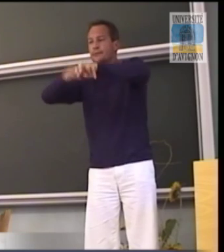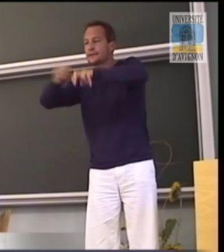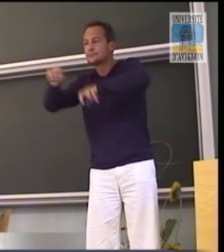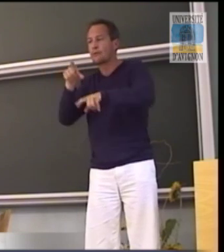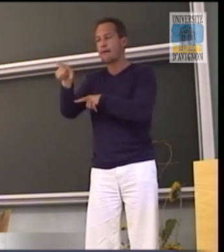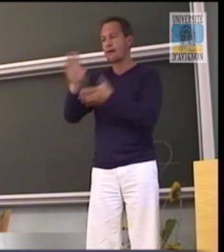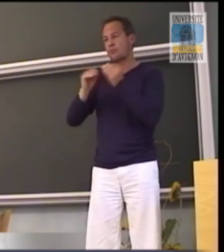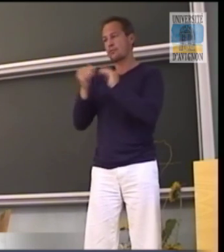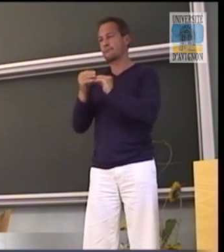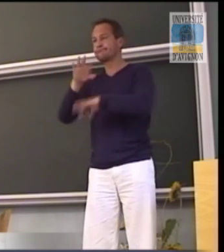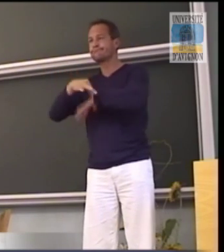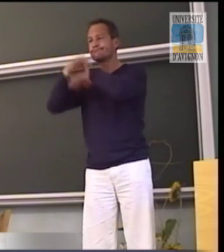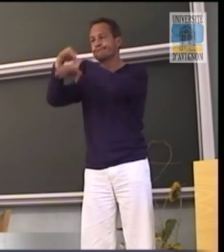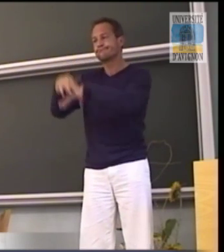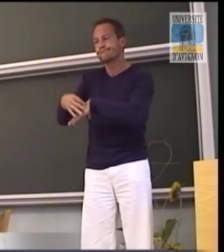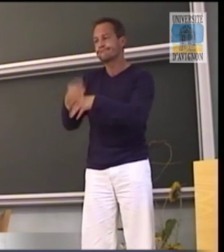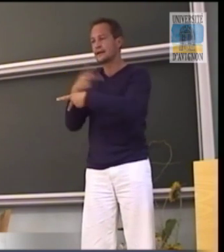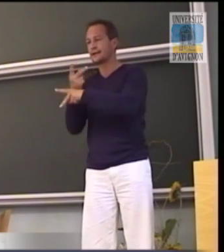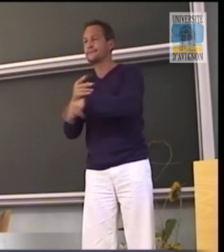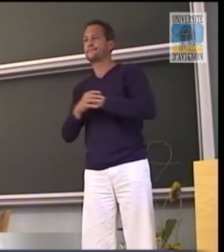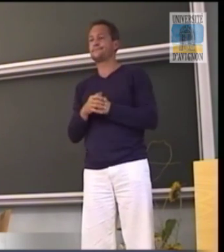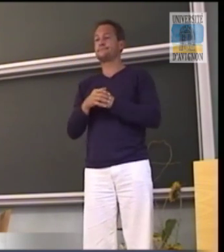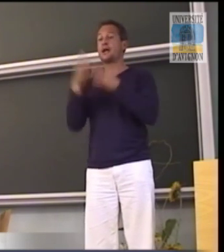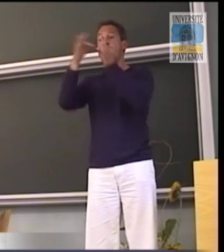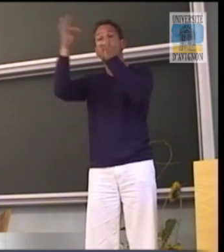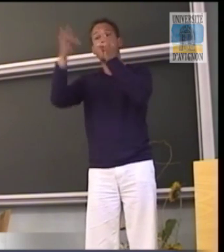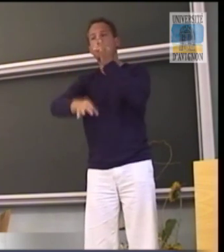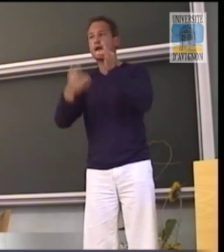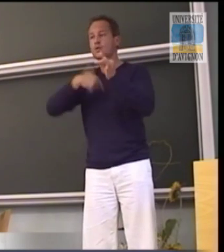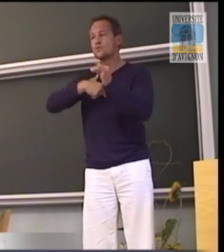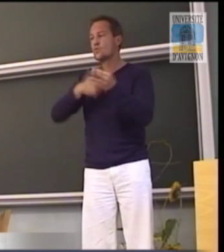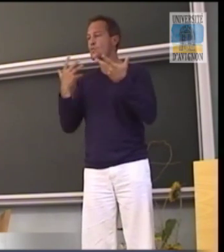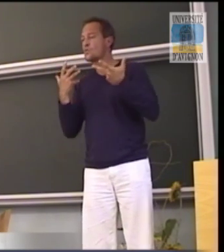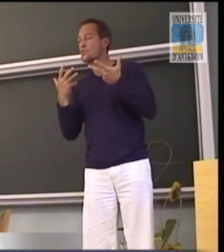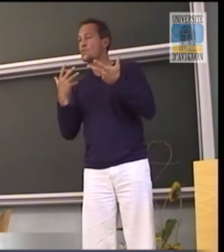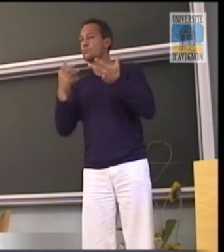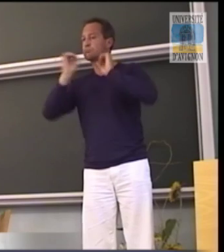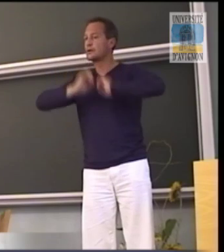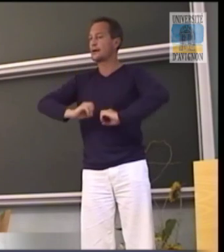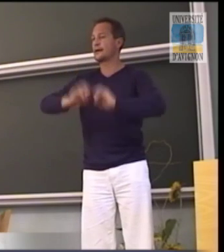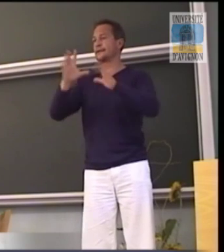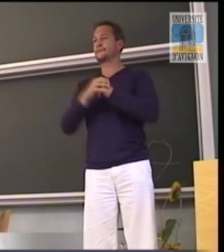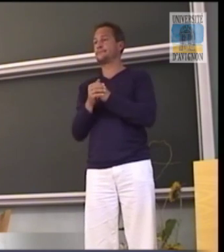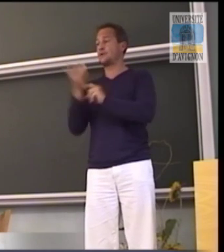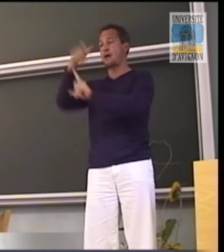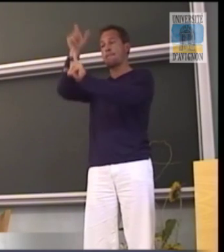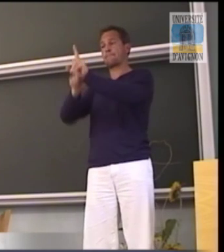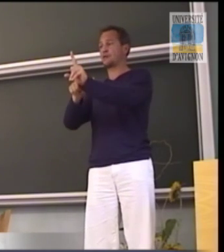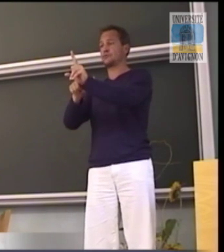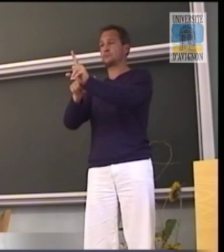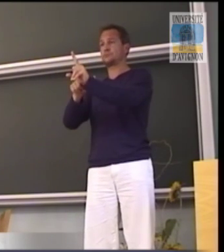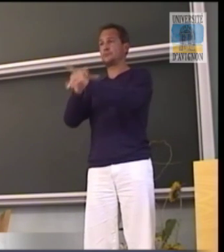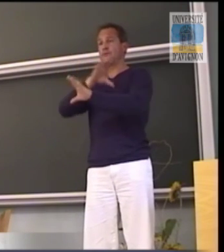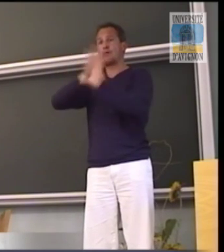plateau. Mais on ne va pas adapter le résultat. C'est-à-dire que ceux qui sont à terme de la formation sont à égalité